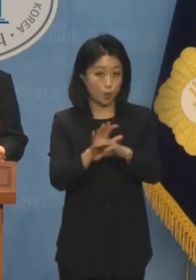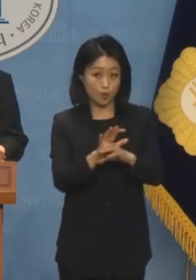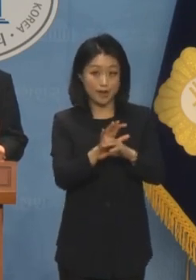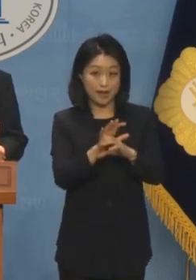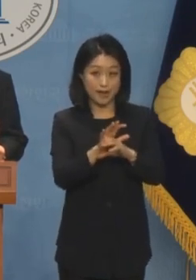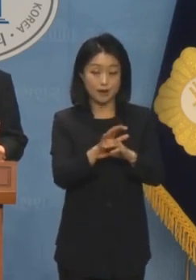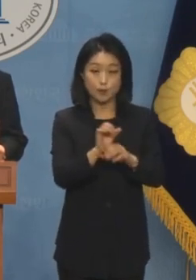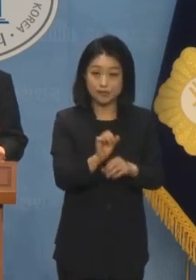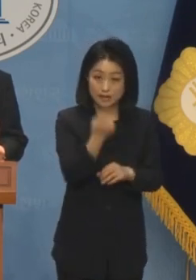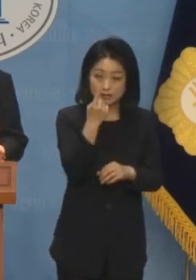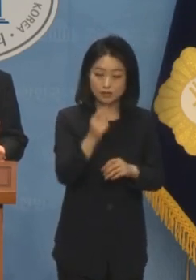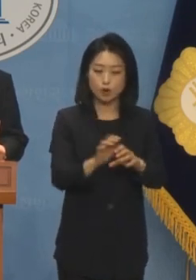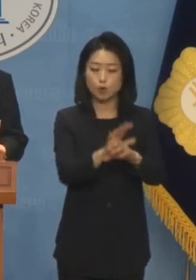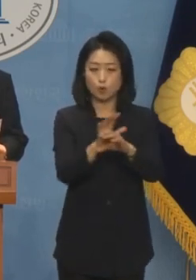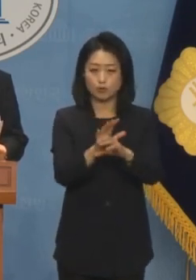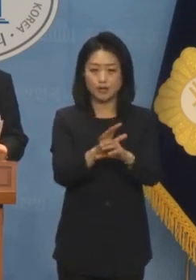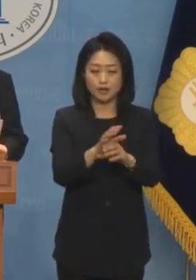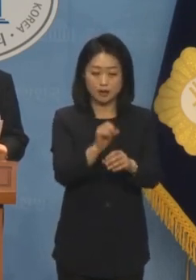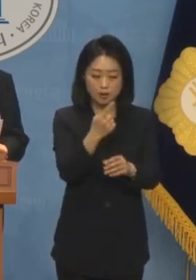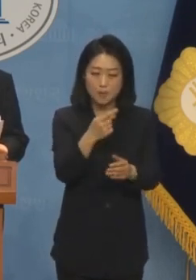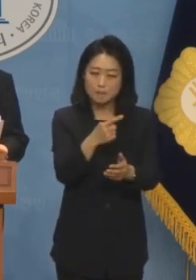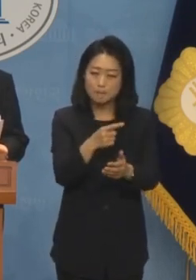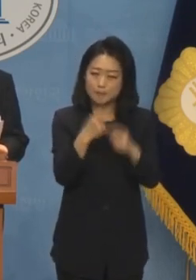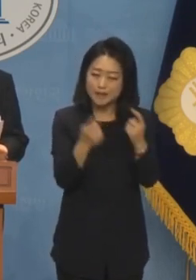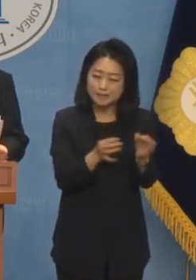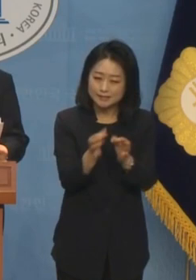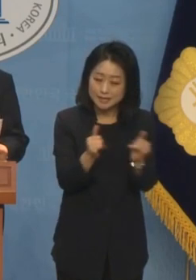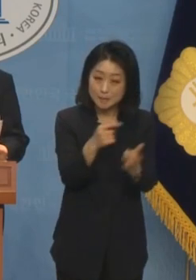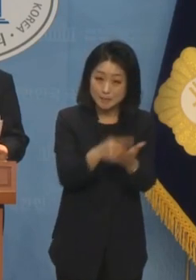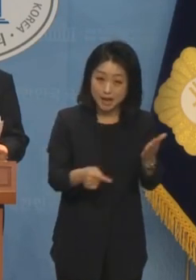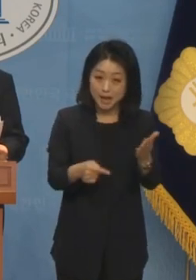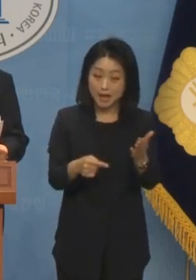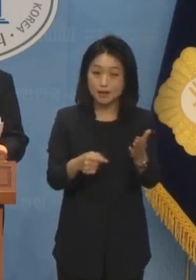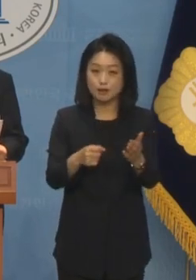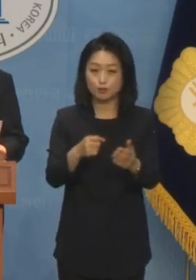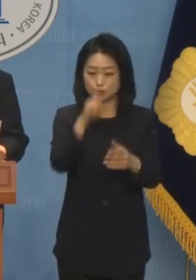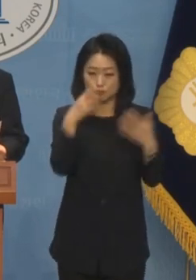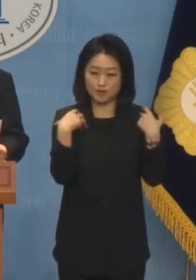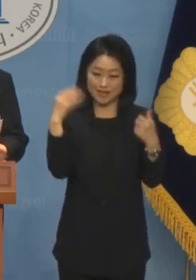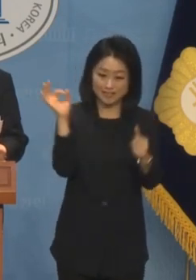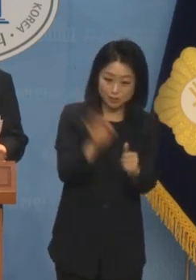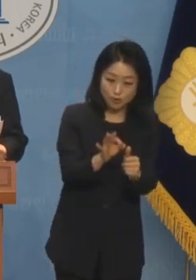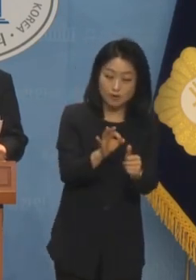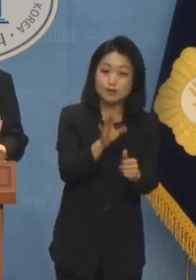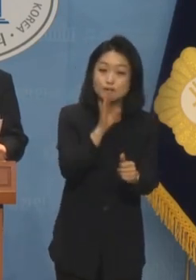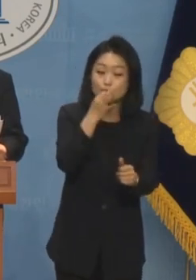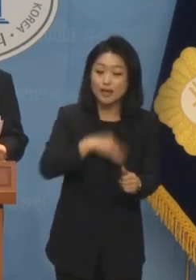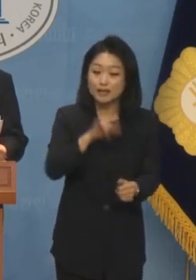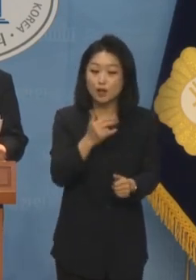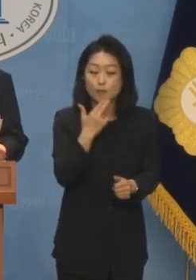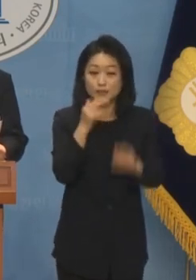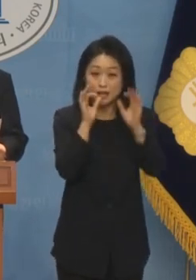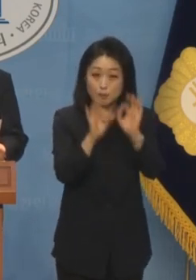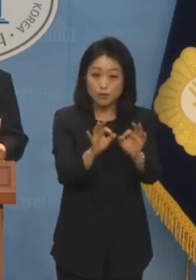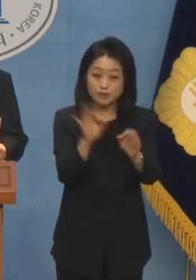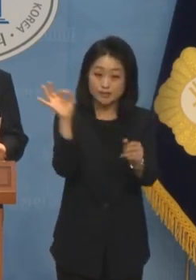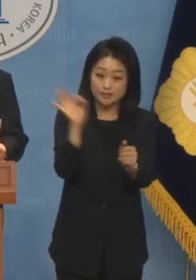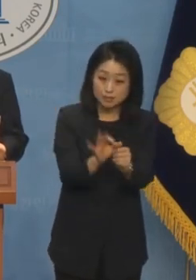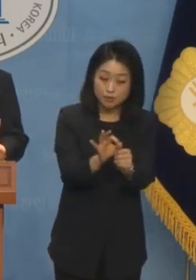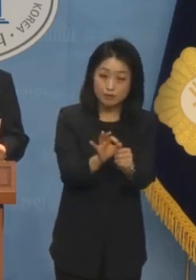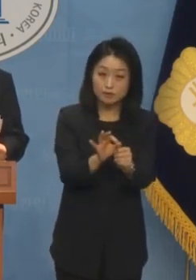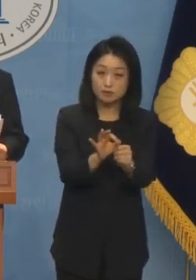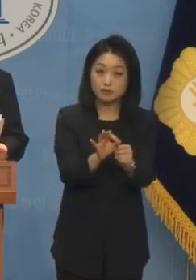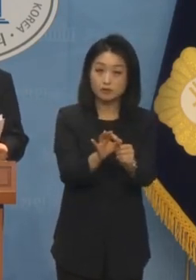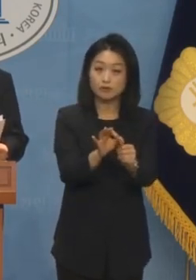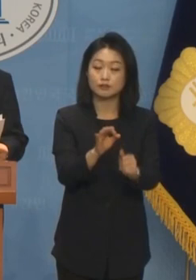자영업 영향과 보편적 재난지원금 효과 보고서에 따르면 보편적 재난지원금이